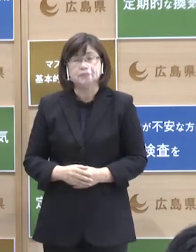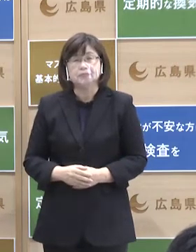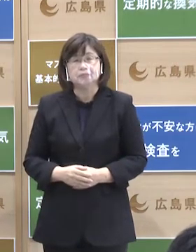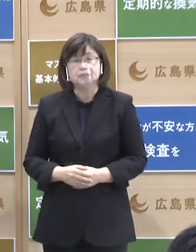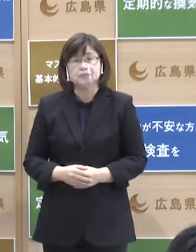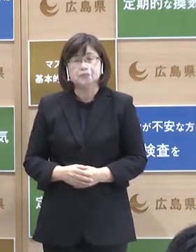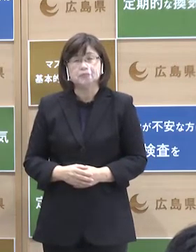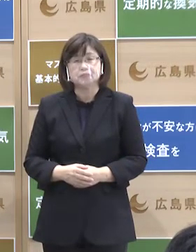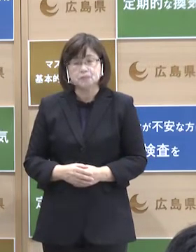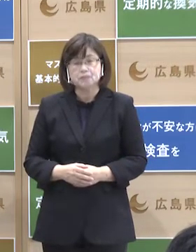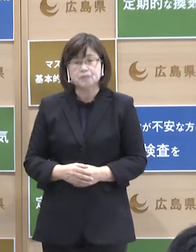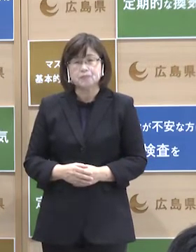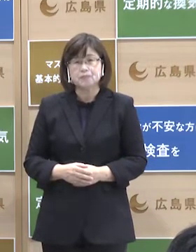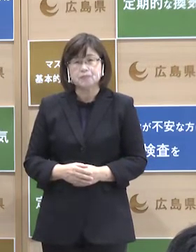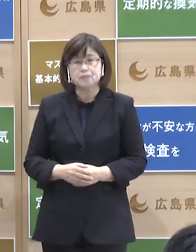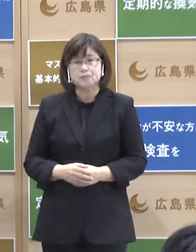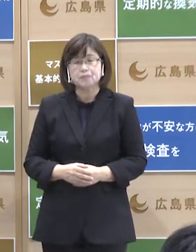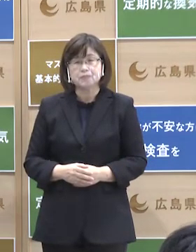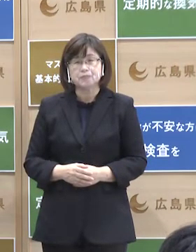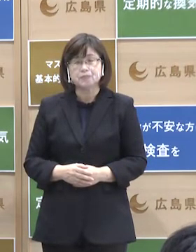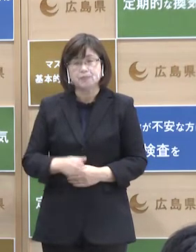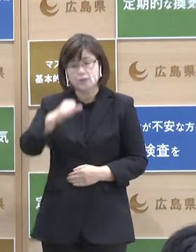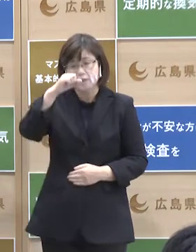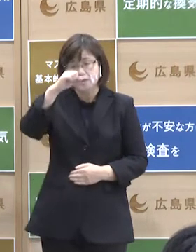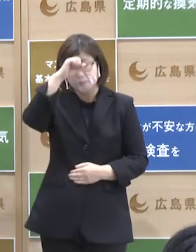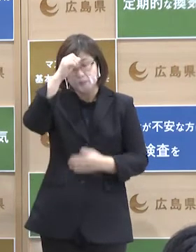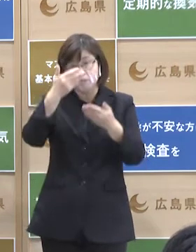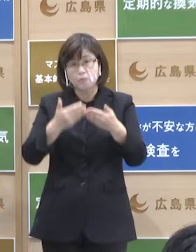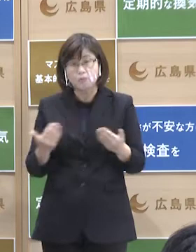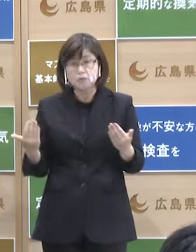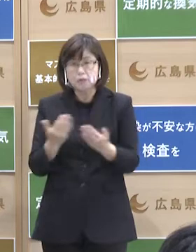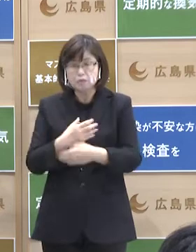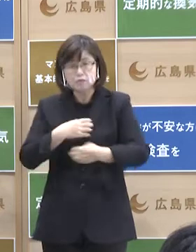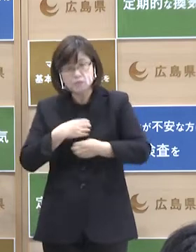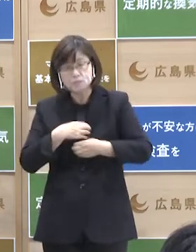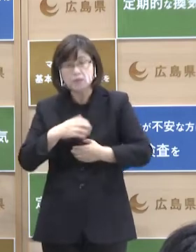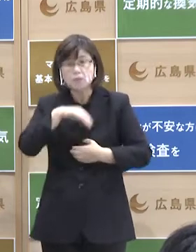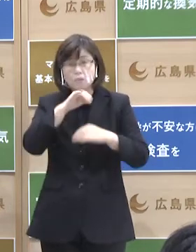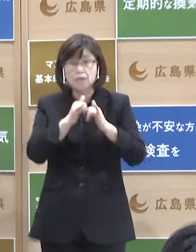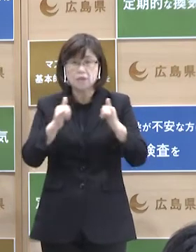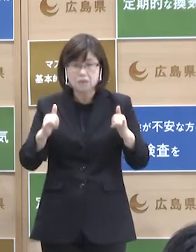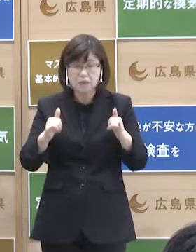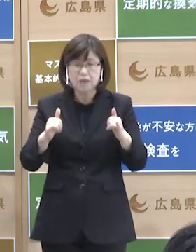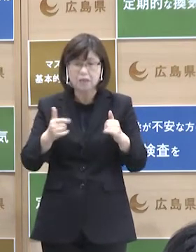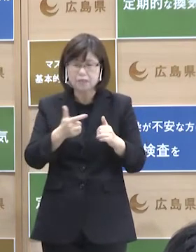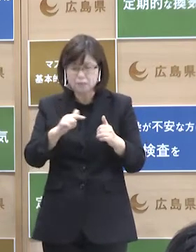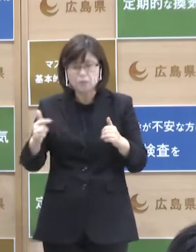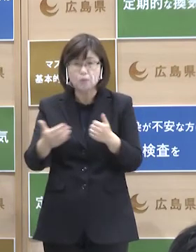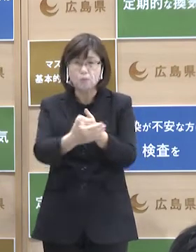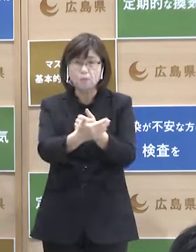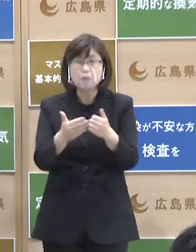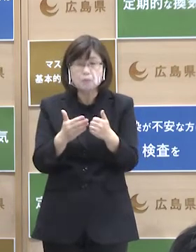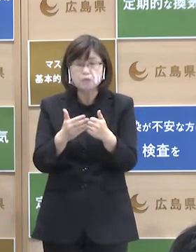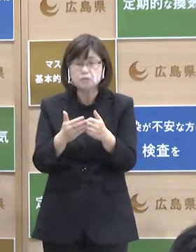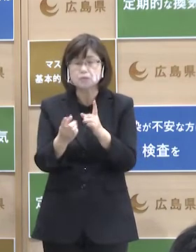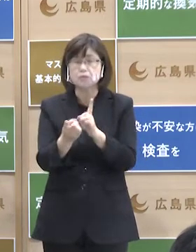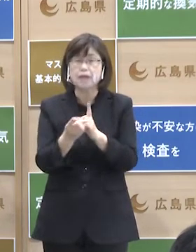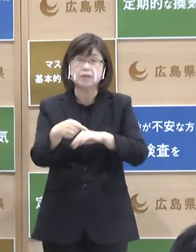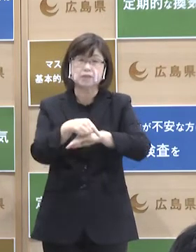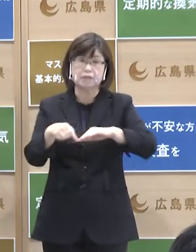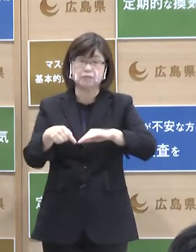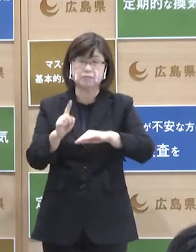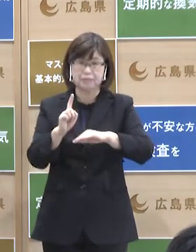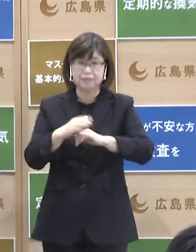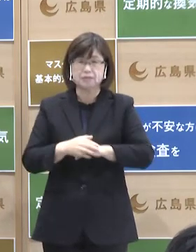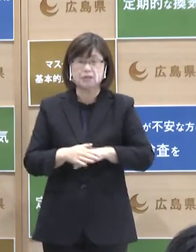で、次のページをご覧いただきますと、重症化リスクの高い高齢者等を守る対策としまして、この